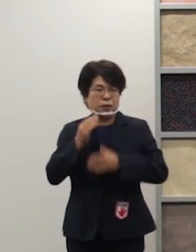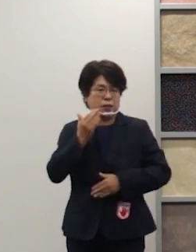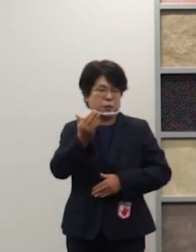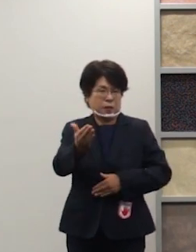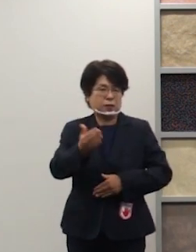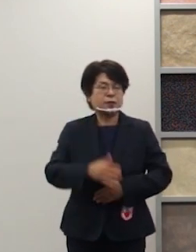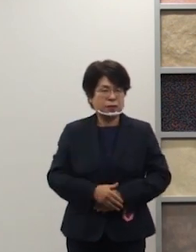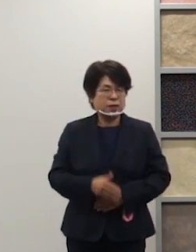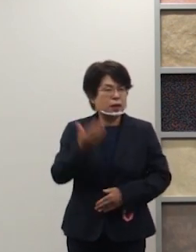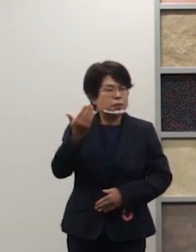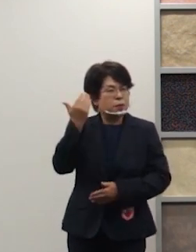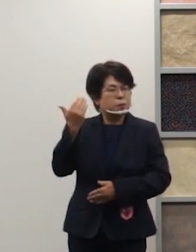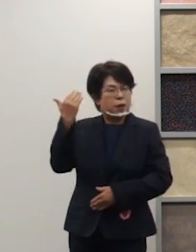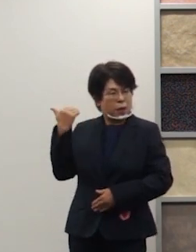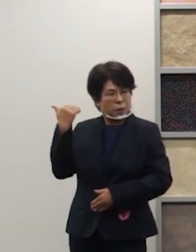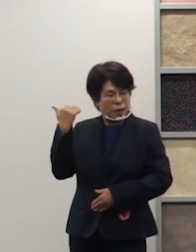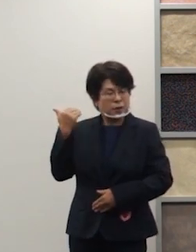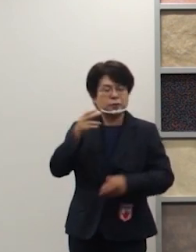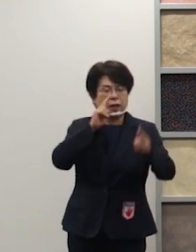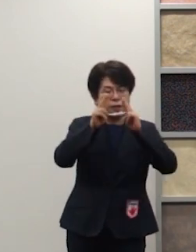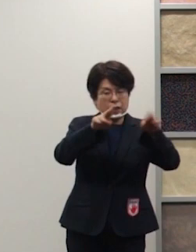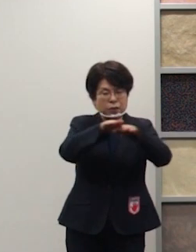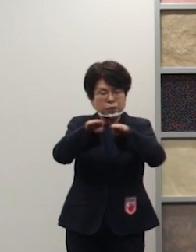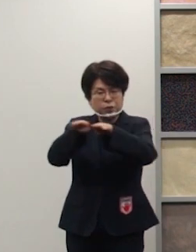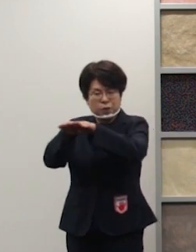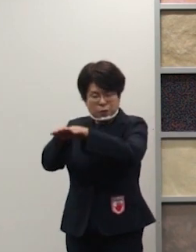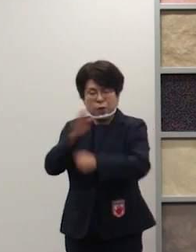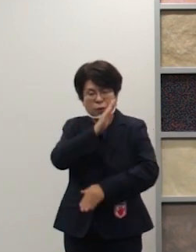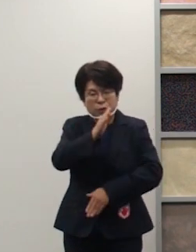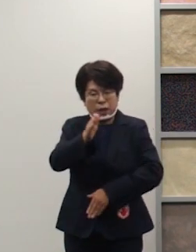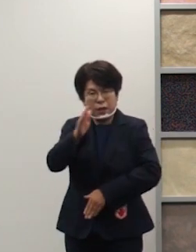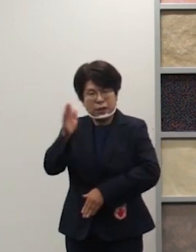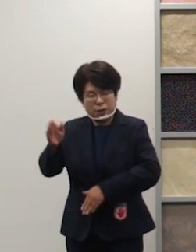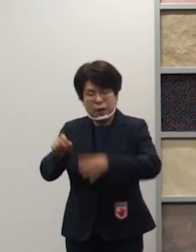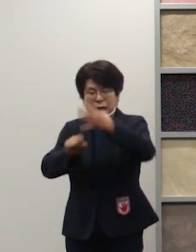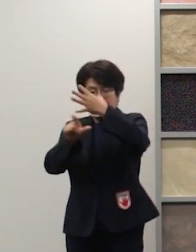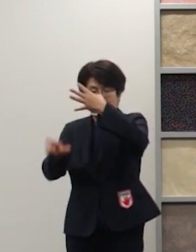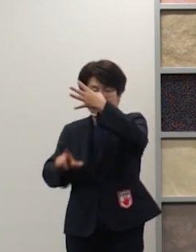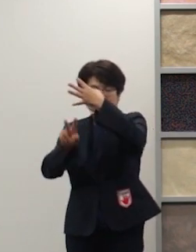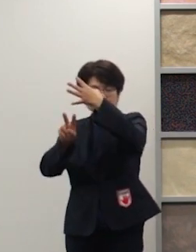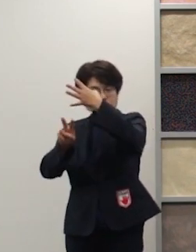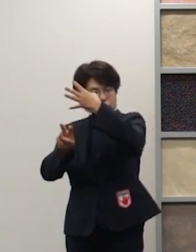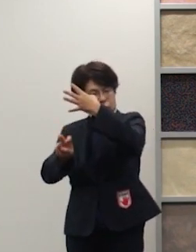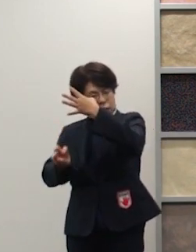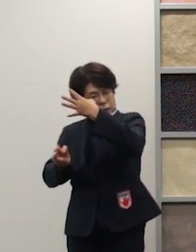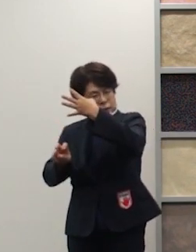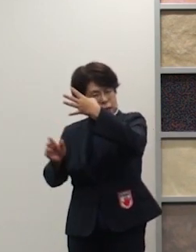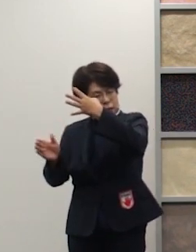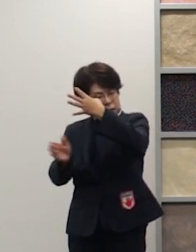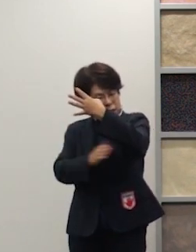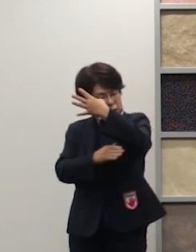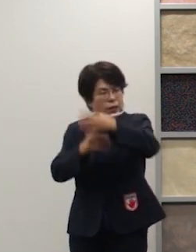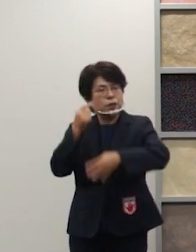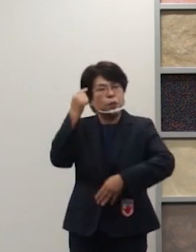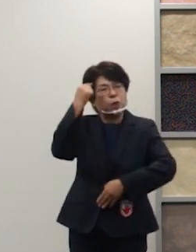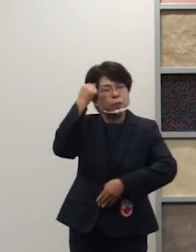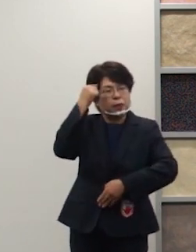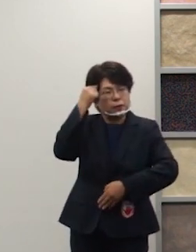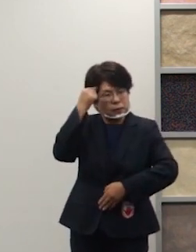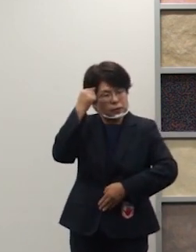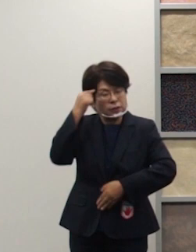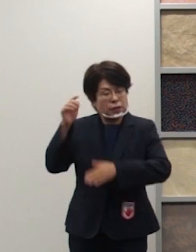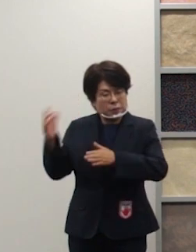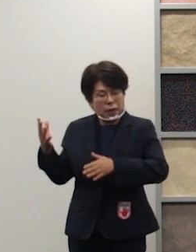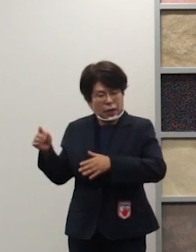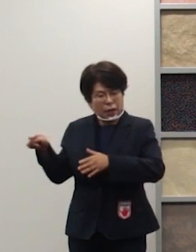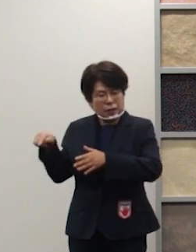ょっと振り返ってみますと、休業要請を始めたのは4月の20日からだったんじゃないかと思います。で、数え